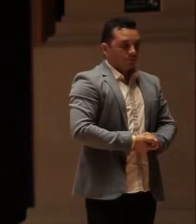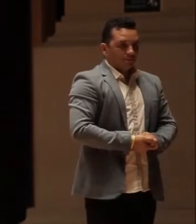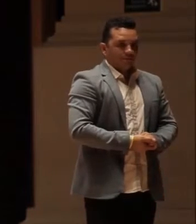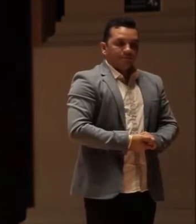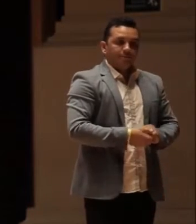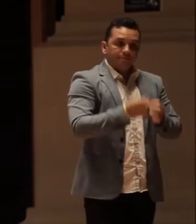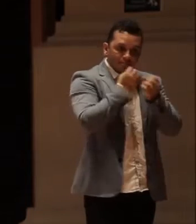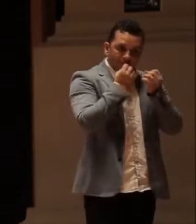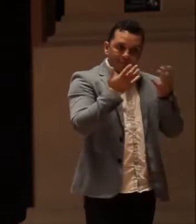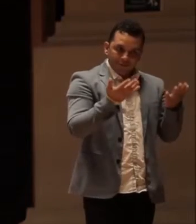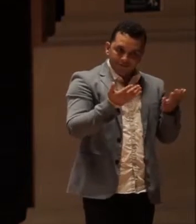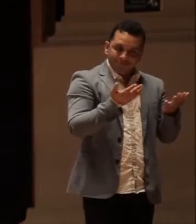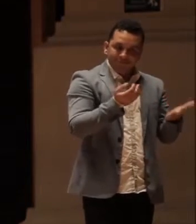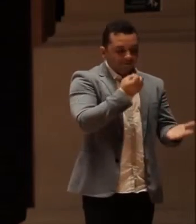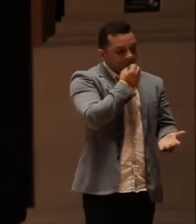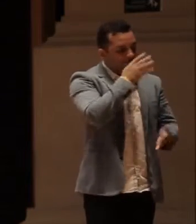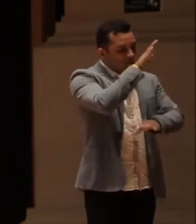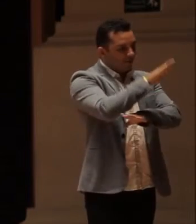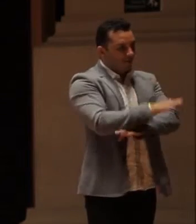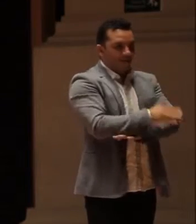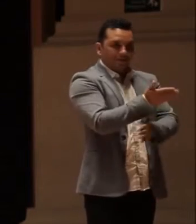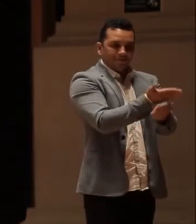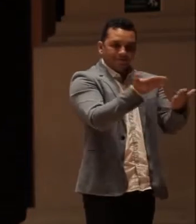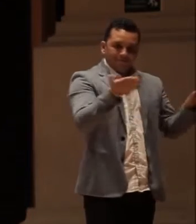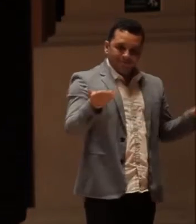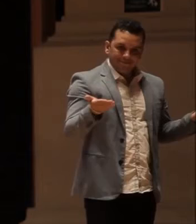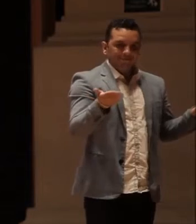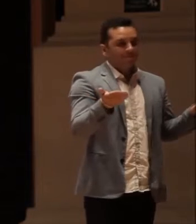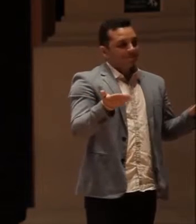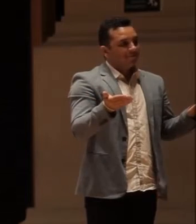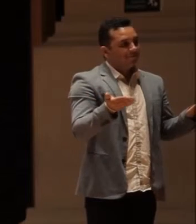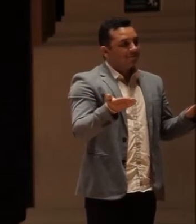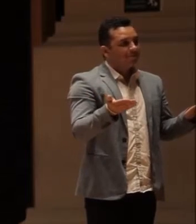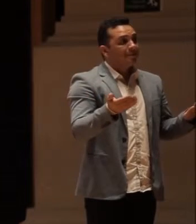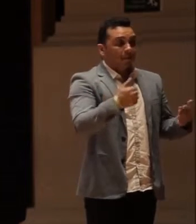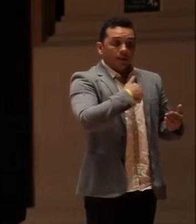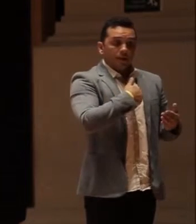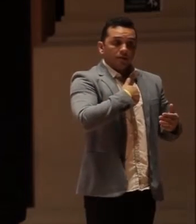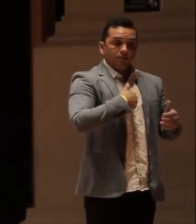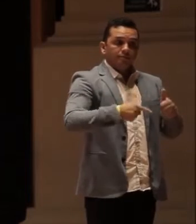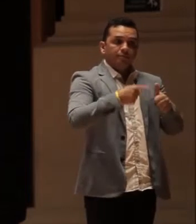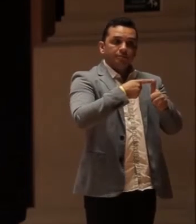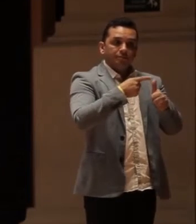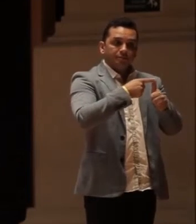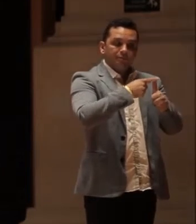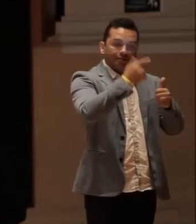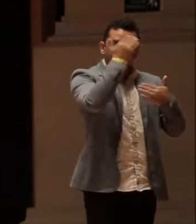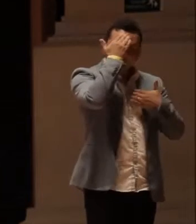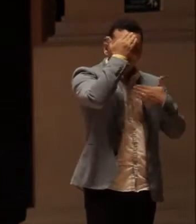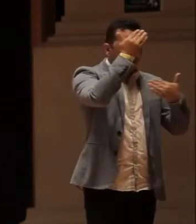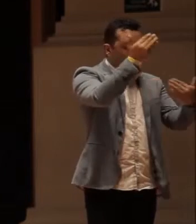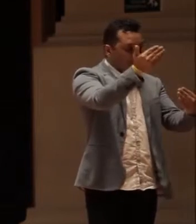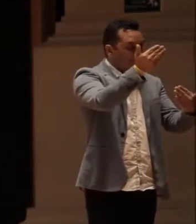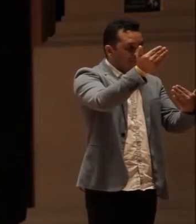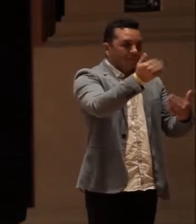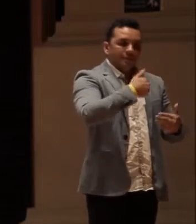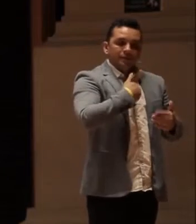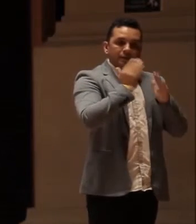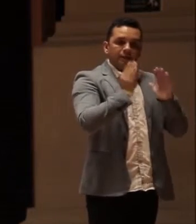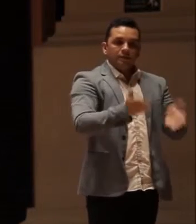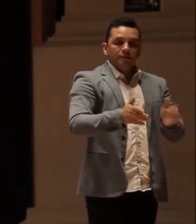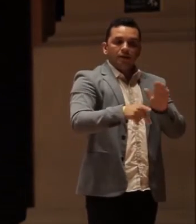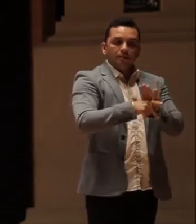Bom, muito boa tarde a todos e a todas. Eu queria primeiramente agradecer as sempre amáveis